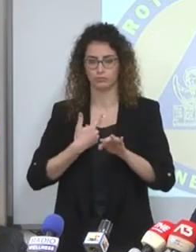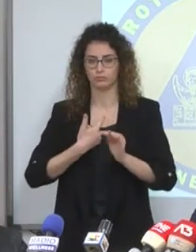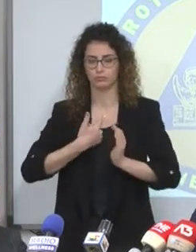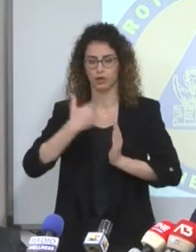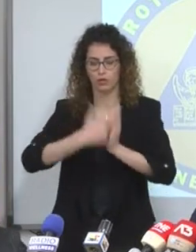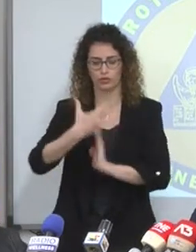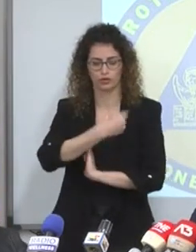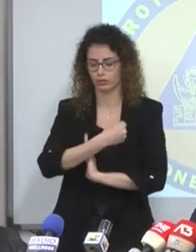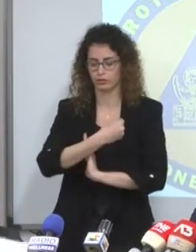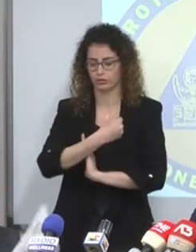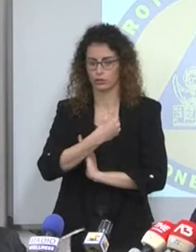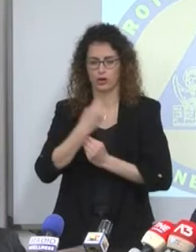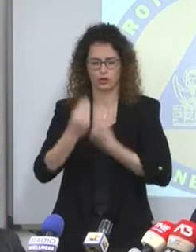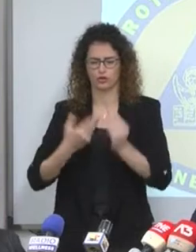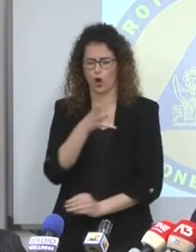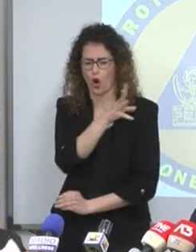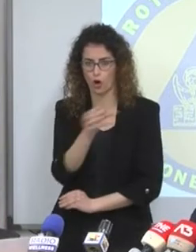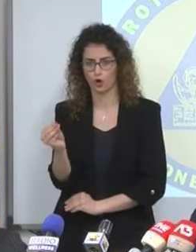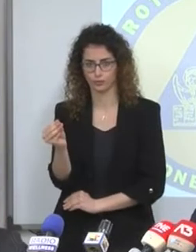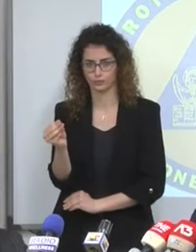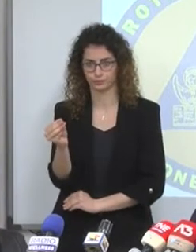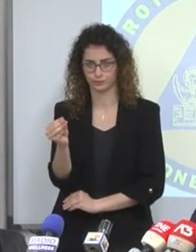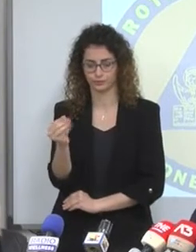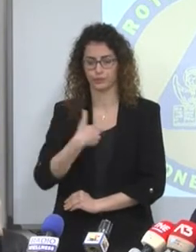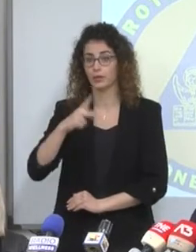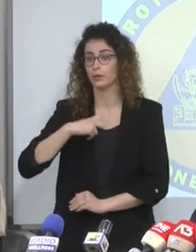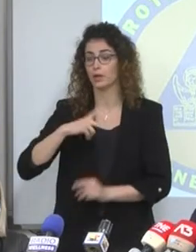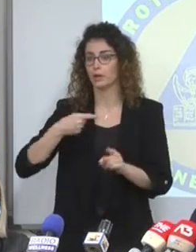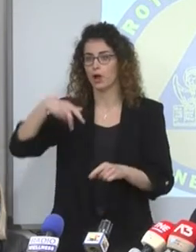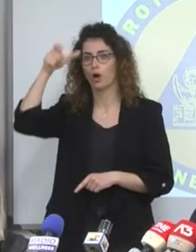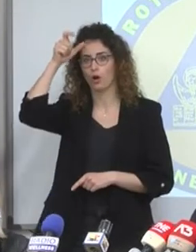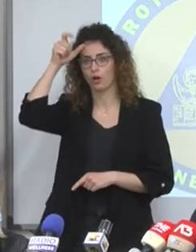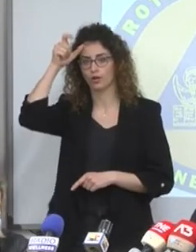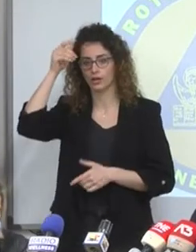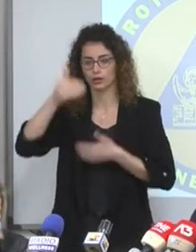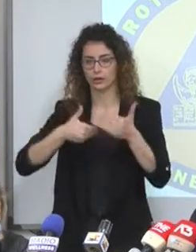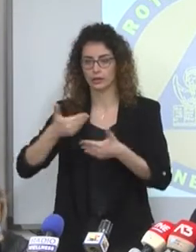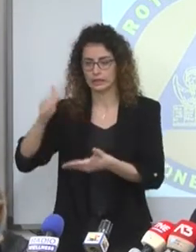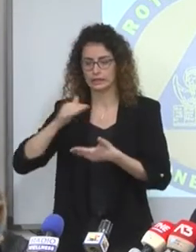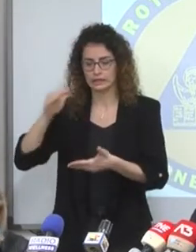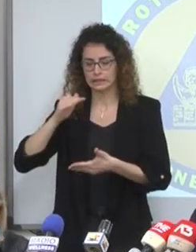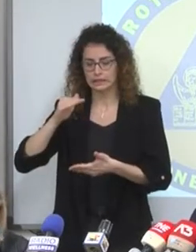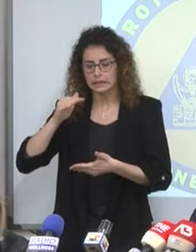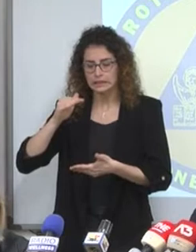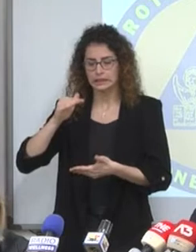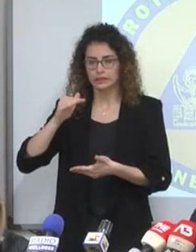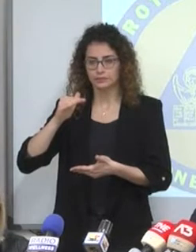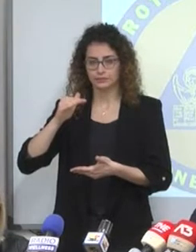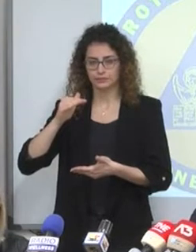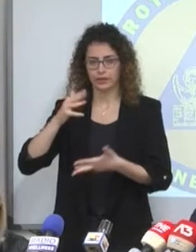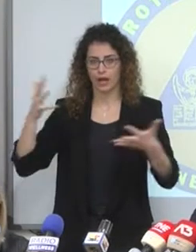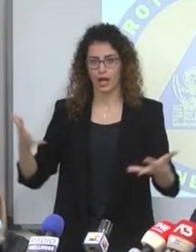tutto spero che il governo se non continuano con questa fornitura dei vaccini si